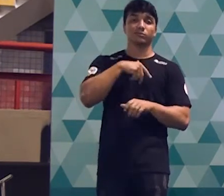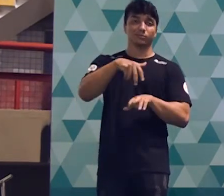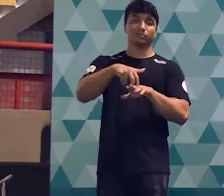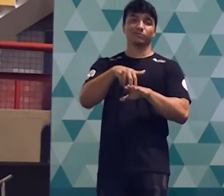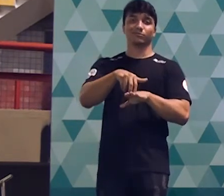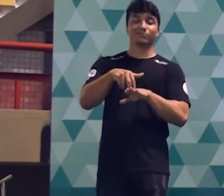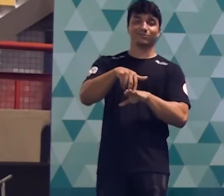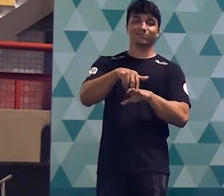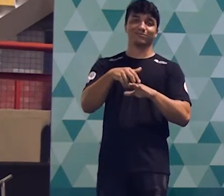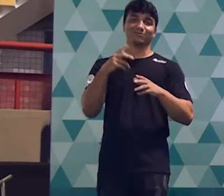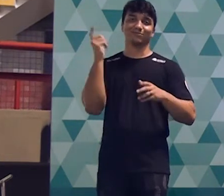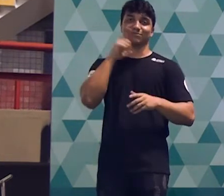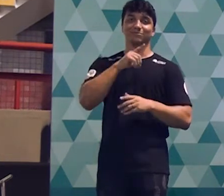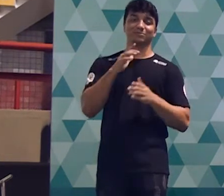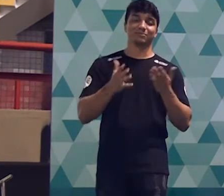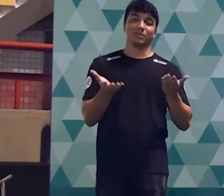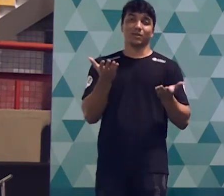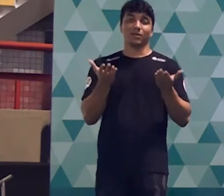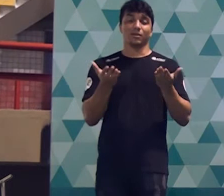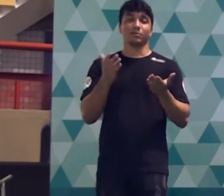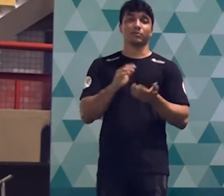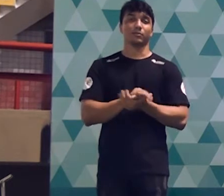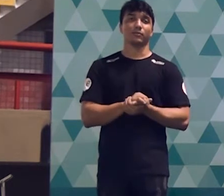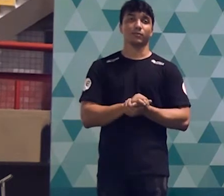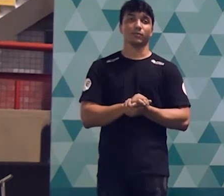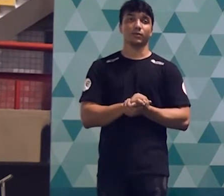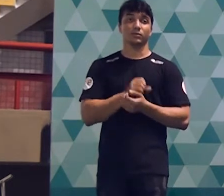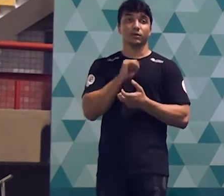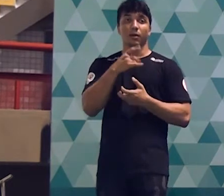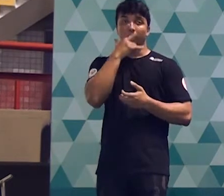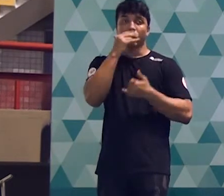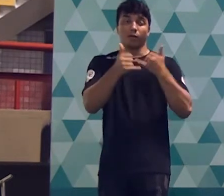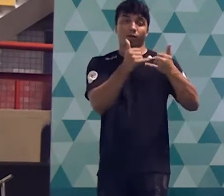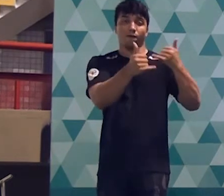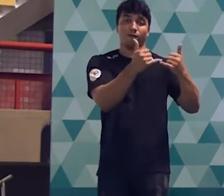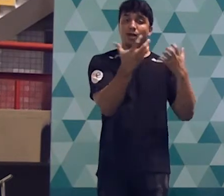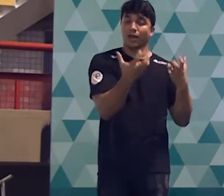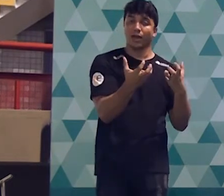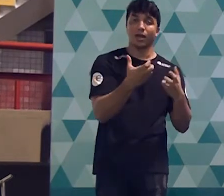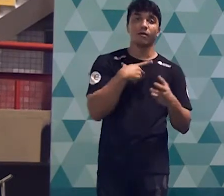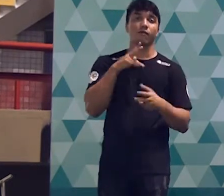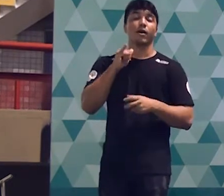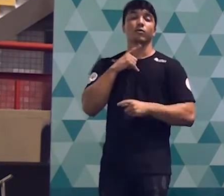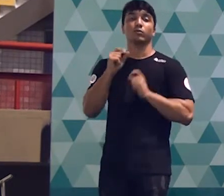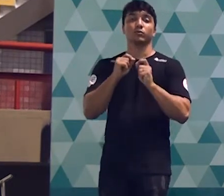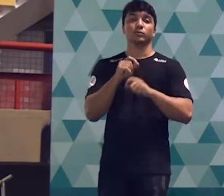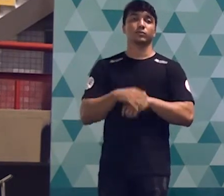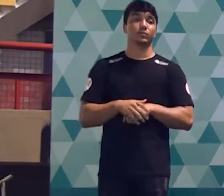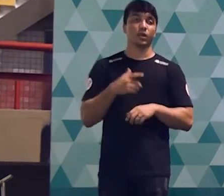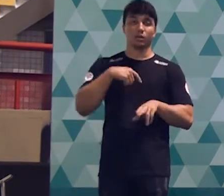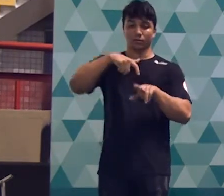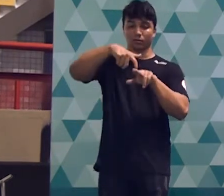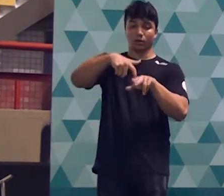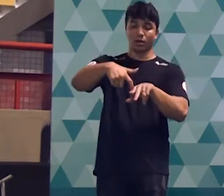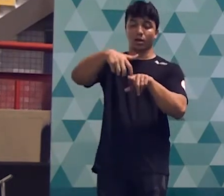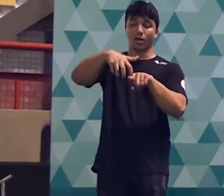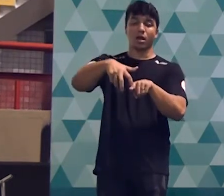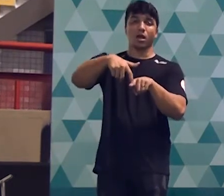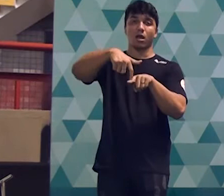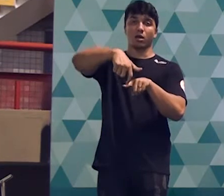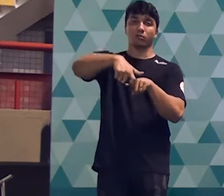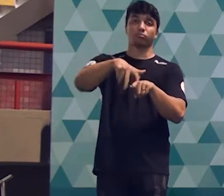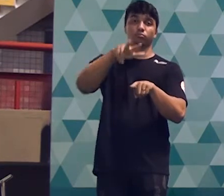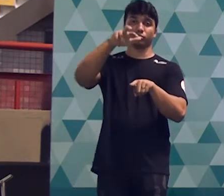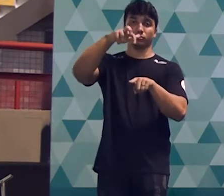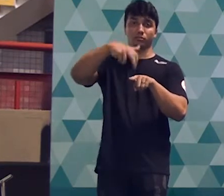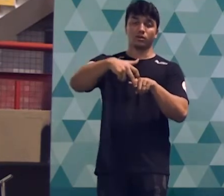equilibrar. Quem quer fazer isso se divertindo, vai para um slackline, aquela linha que